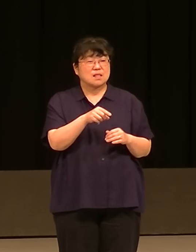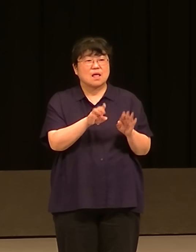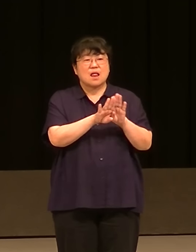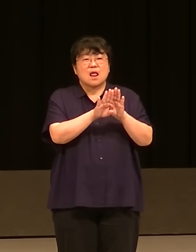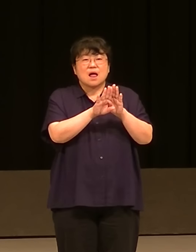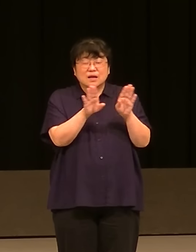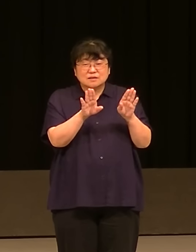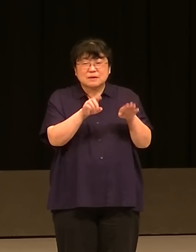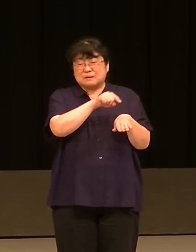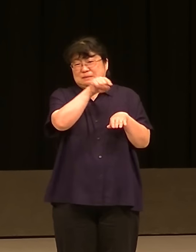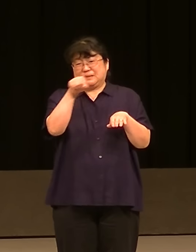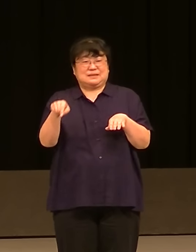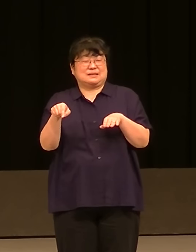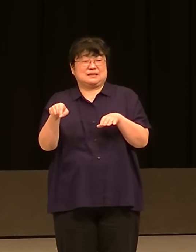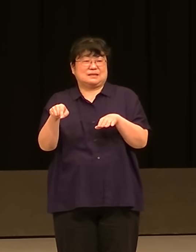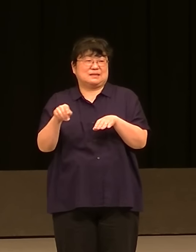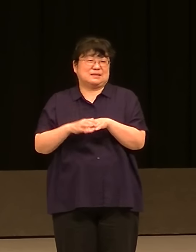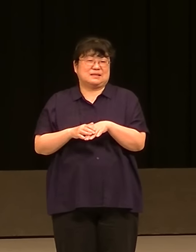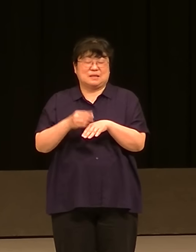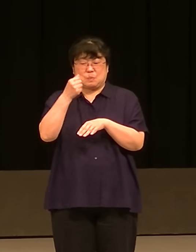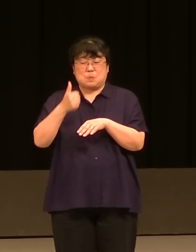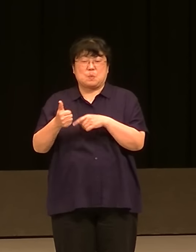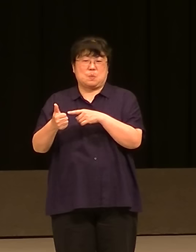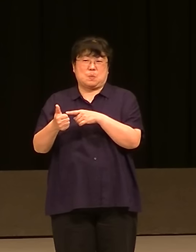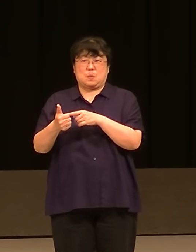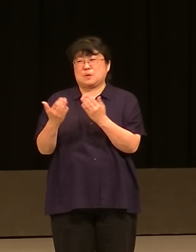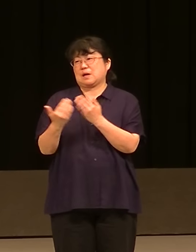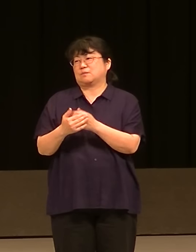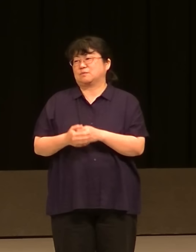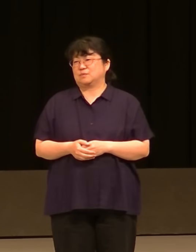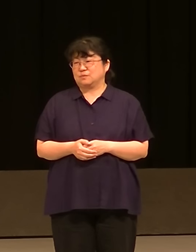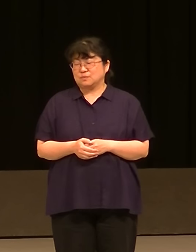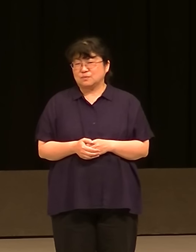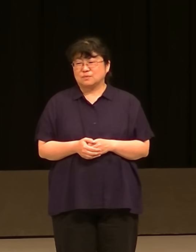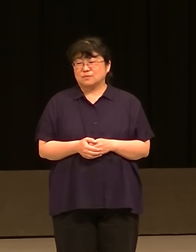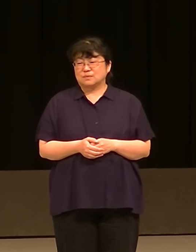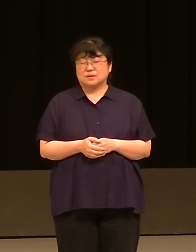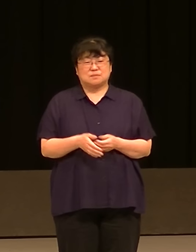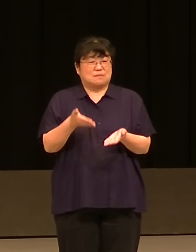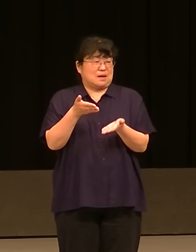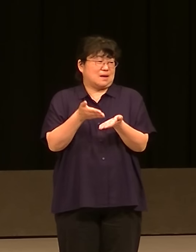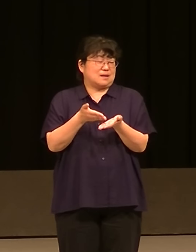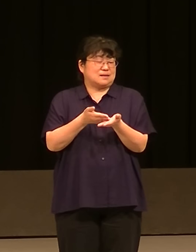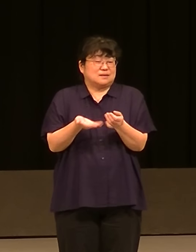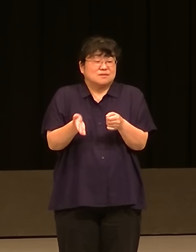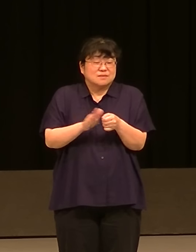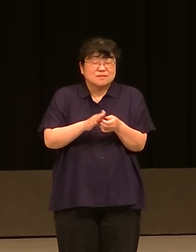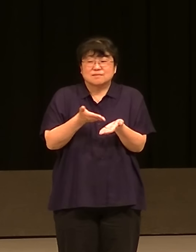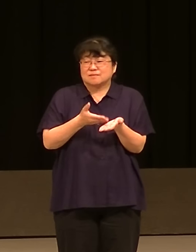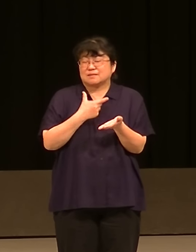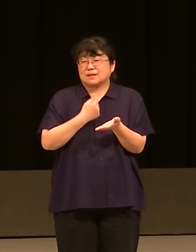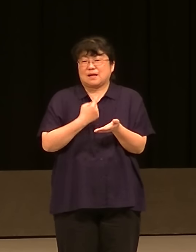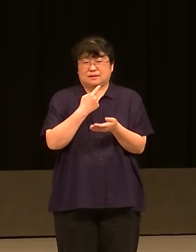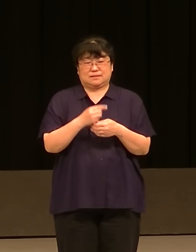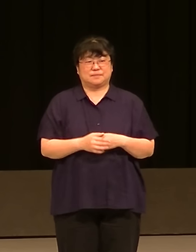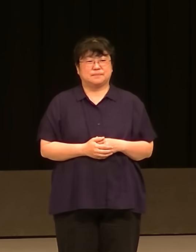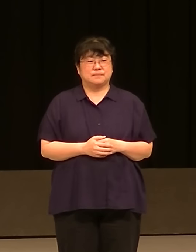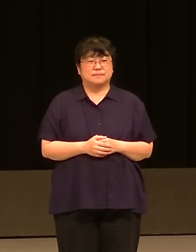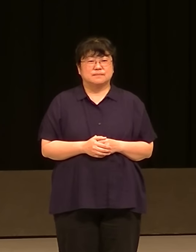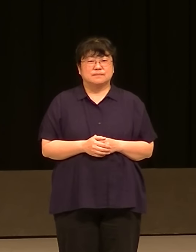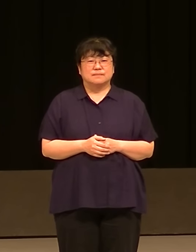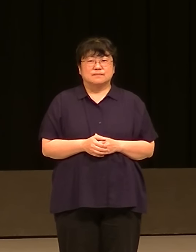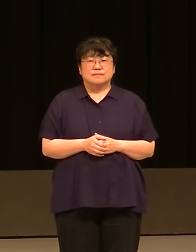ているということが、まあ、ありますので、その、まあ、話を、したい